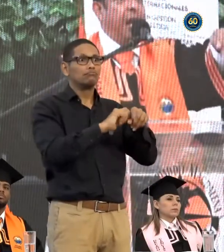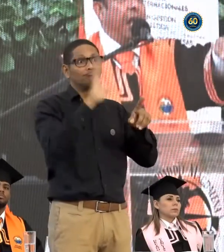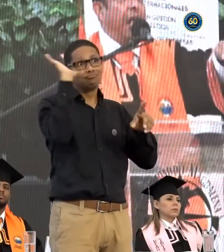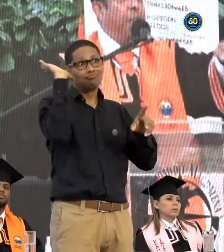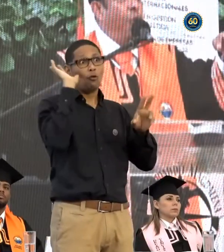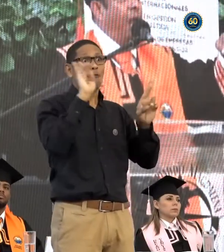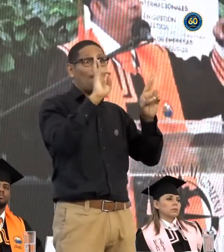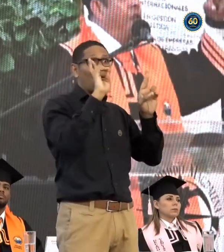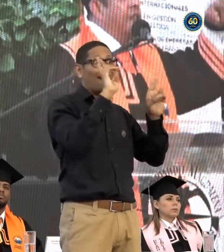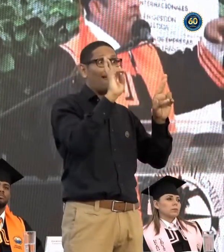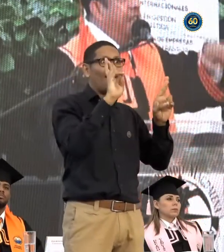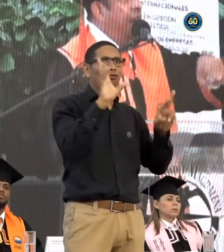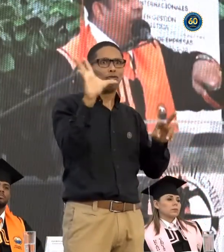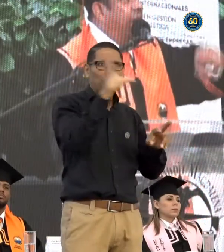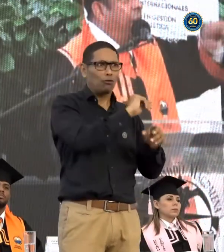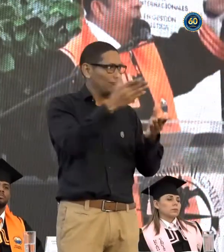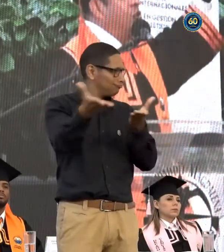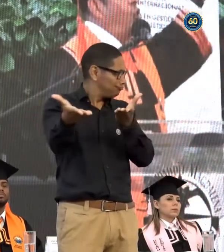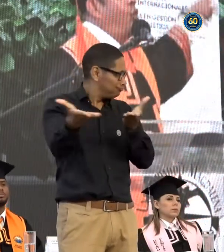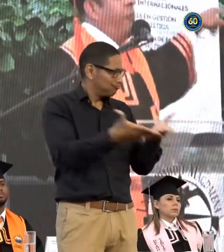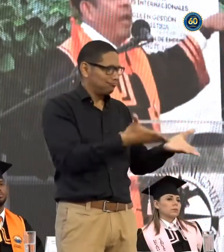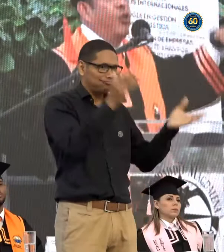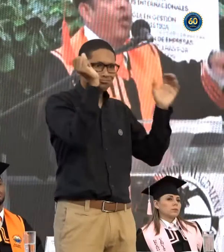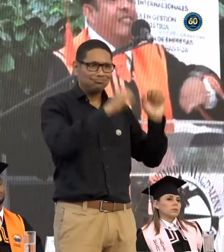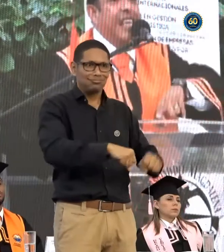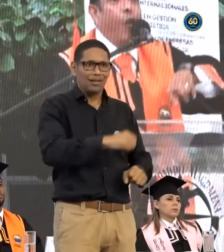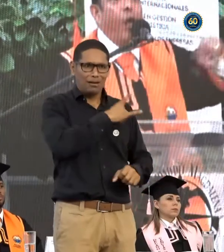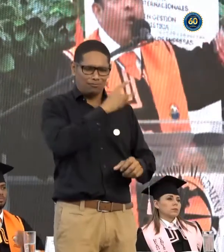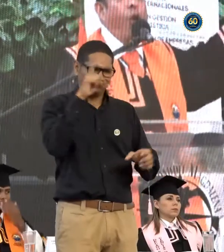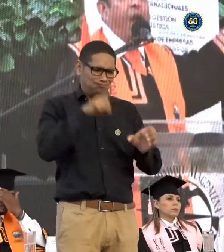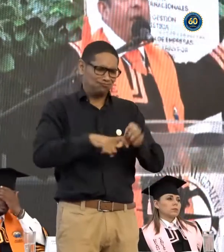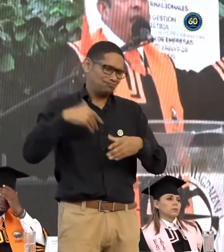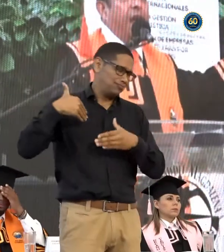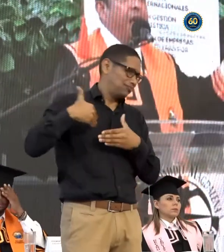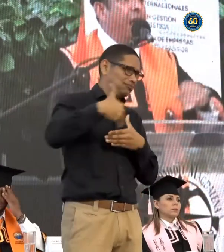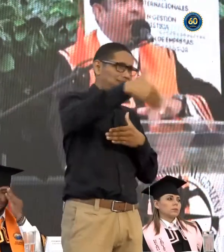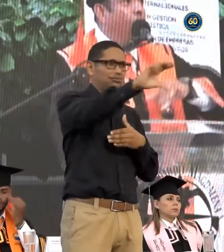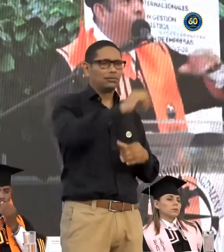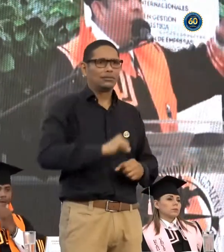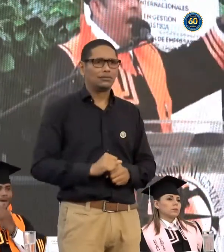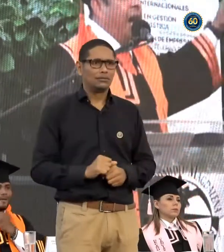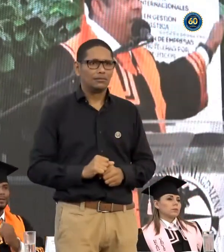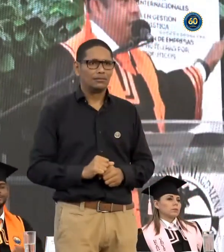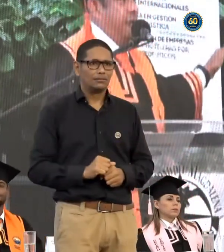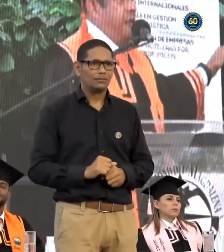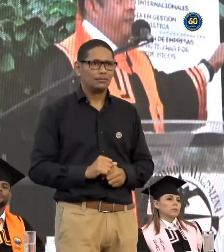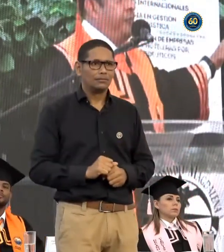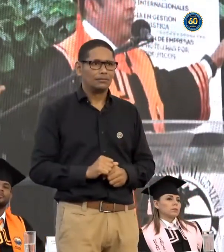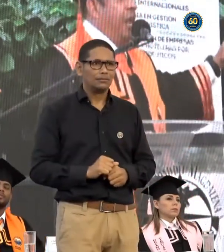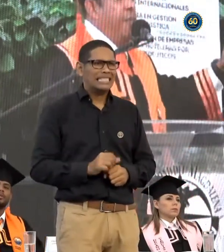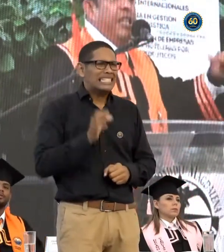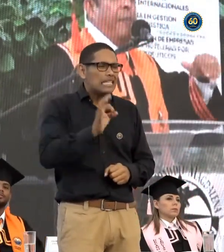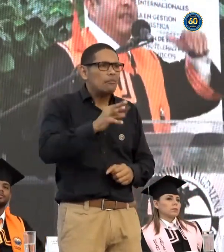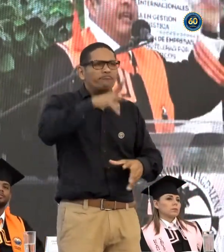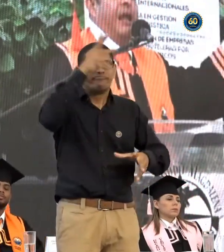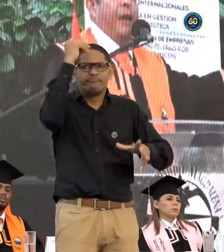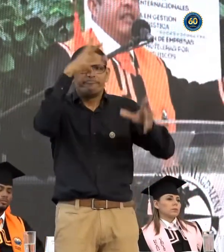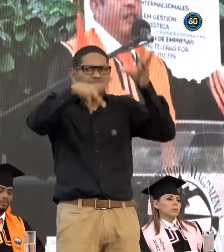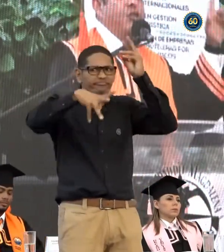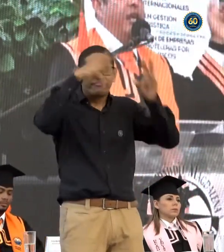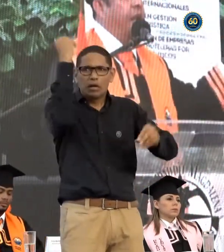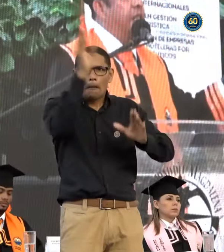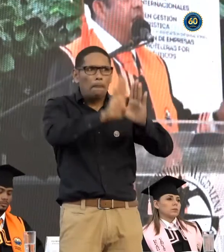la universidad tiene que ser para todos y para todas y a lo largo de la vida que nunca hay límite para seguir aprendiendo y seguir